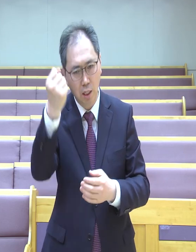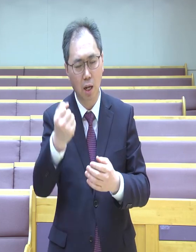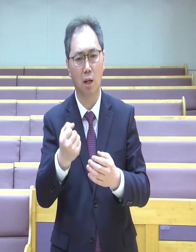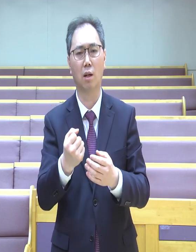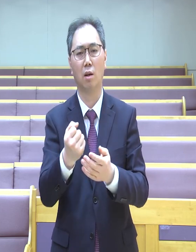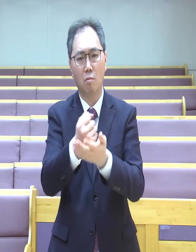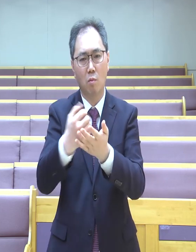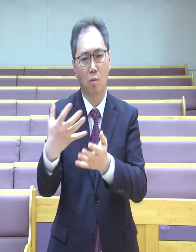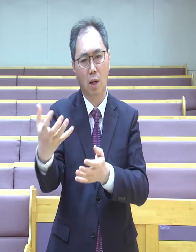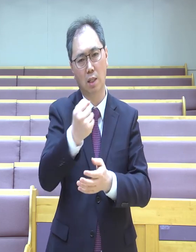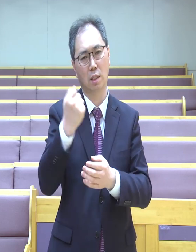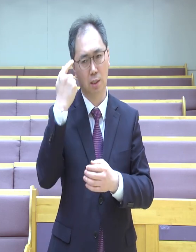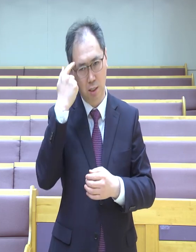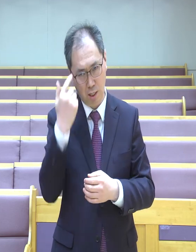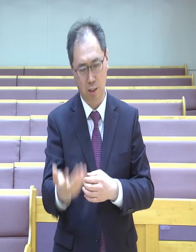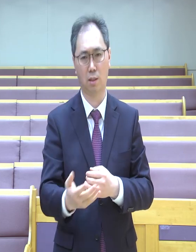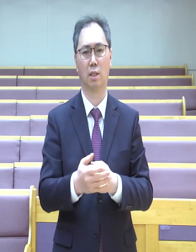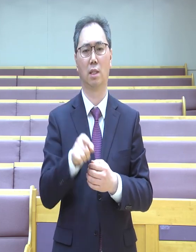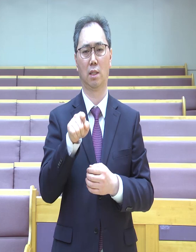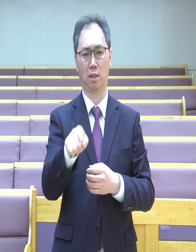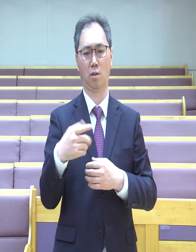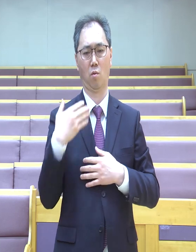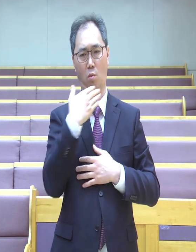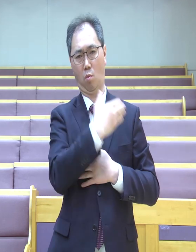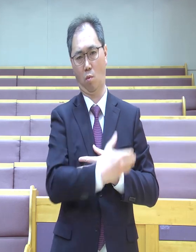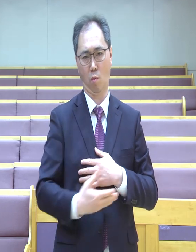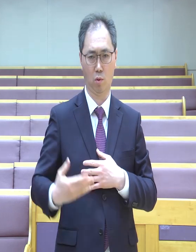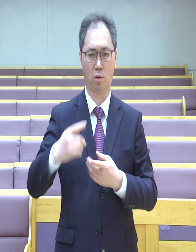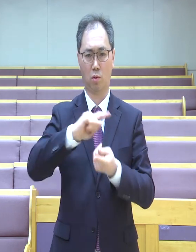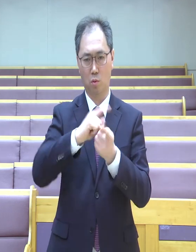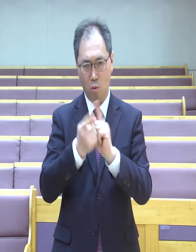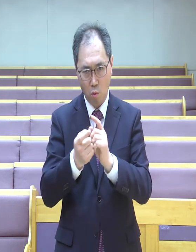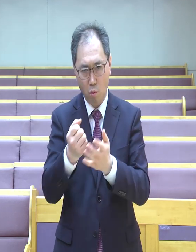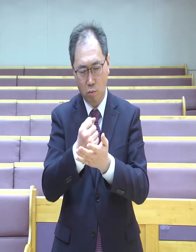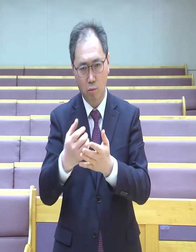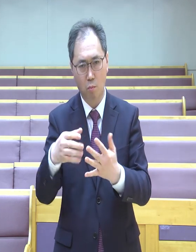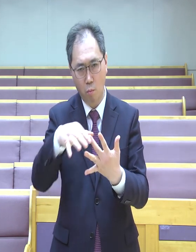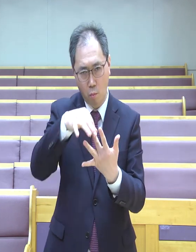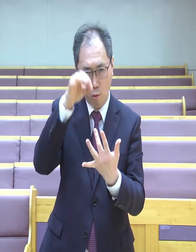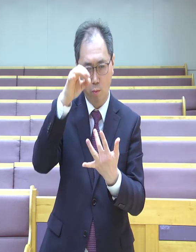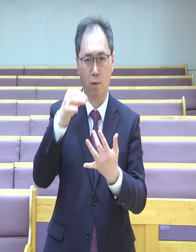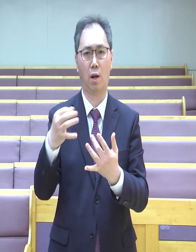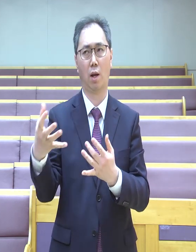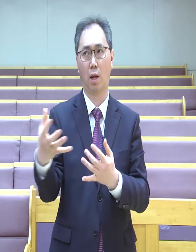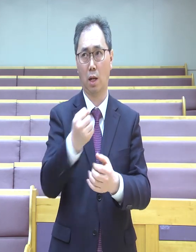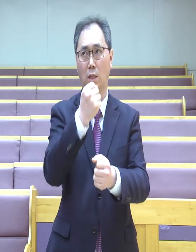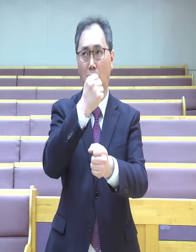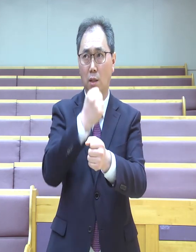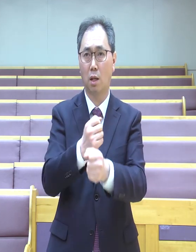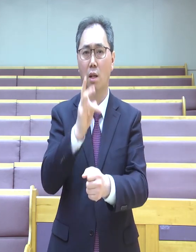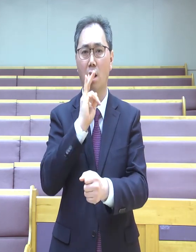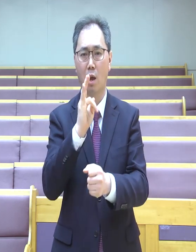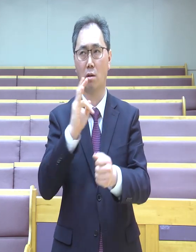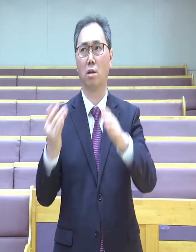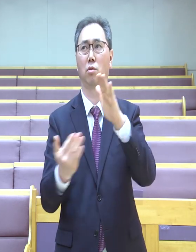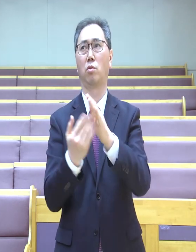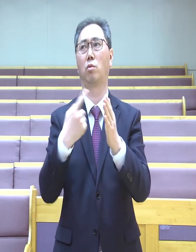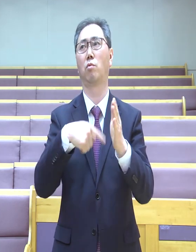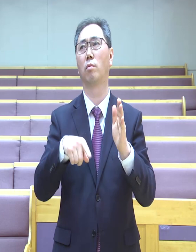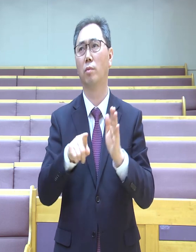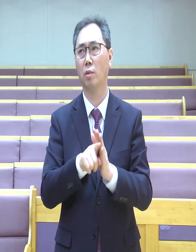뽑자 하니 이는 성경에 그들이 내 옷을 나누고 내 옷을 제비 뽑나이다 한 것을 응하게 하려